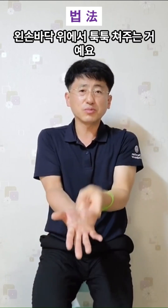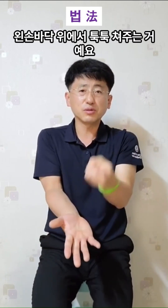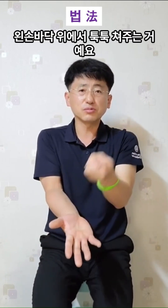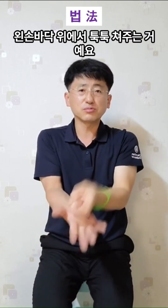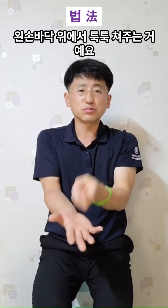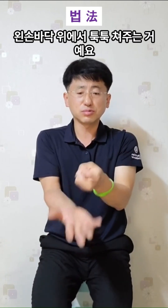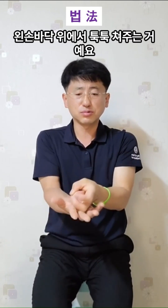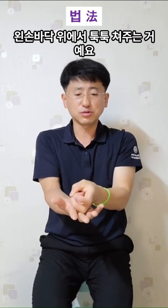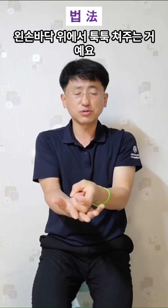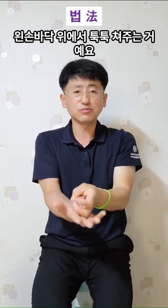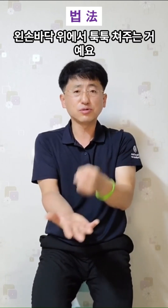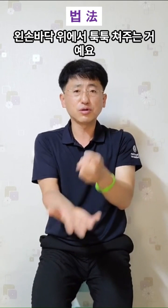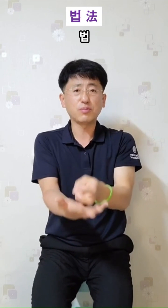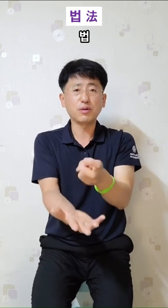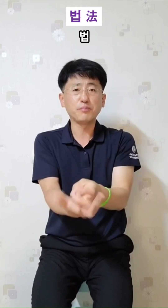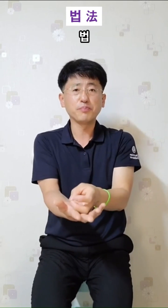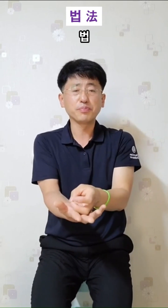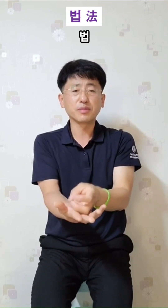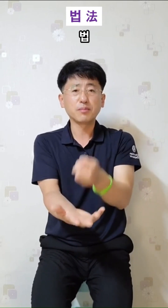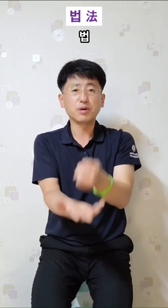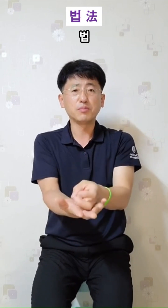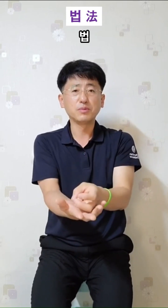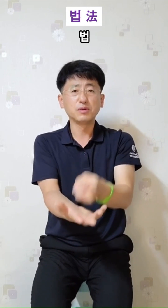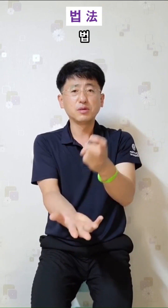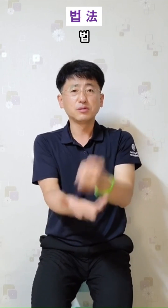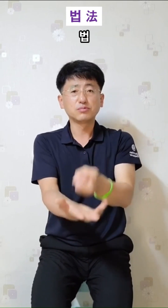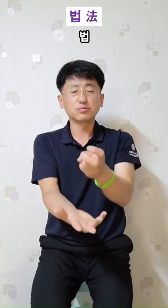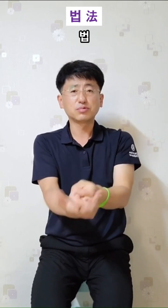위에서 툭툭 쳐주는 거예요. 법. 툭툭.